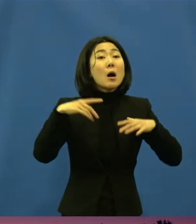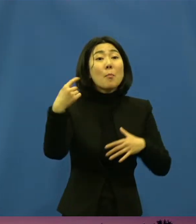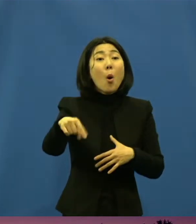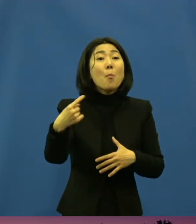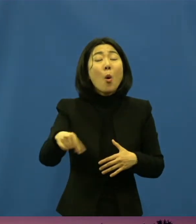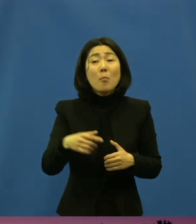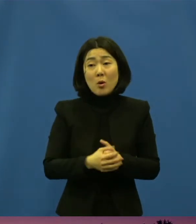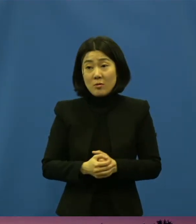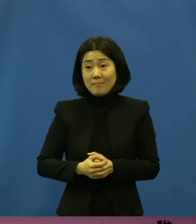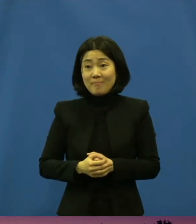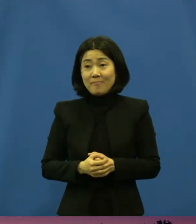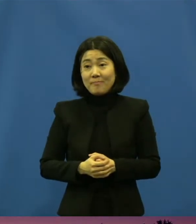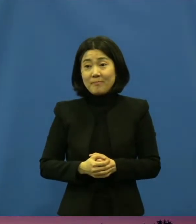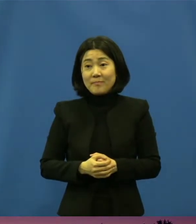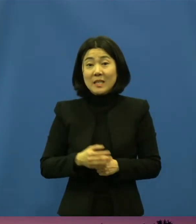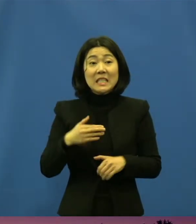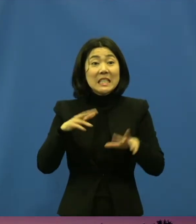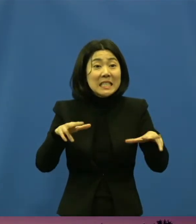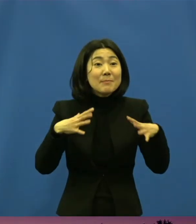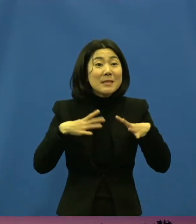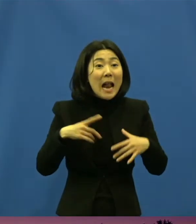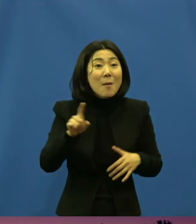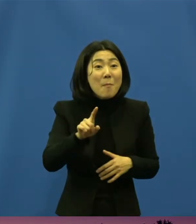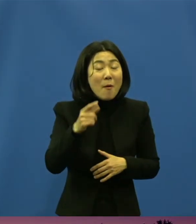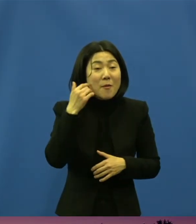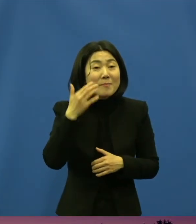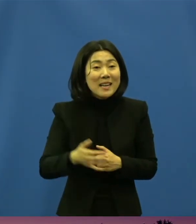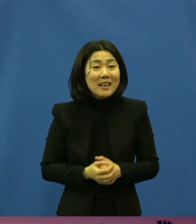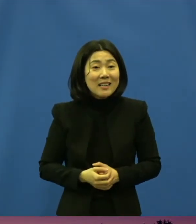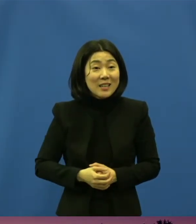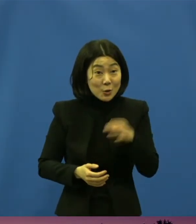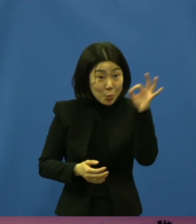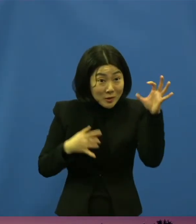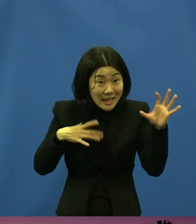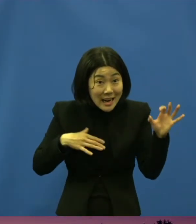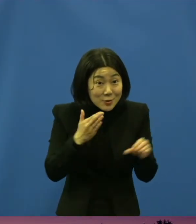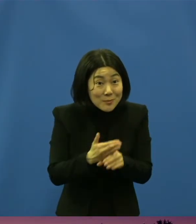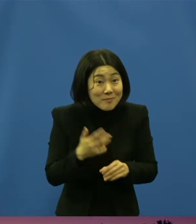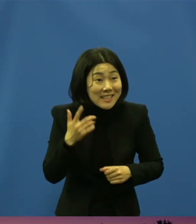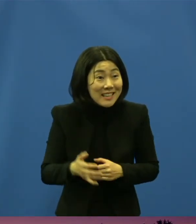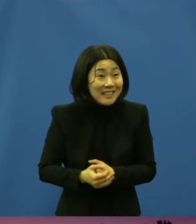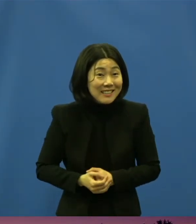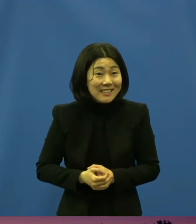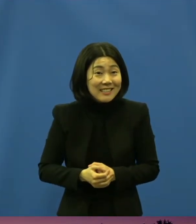그걸 보면 내가 세상을 사랑하고 있는가 아닌가를 알 수가 있어요.